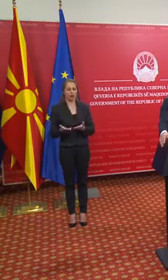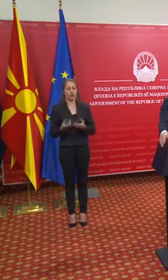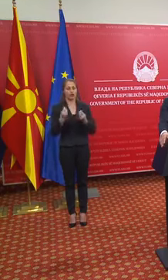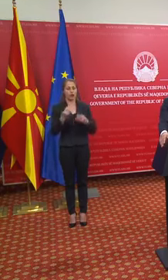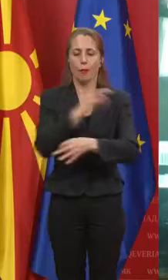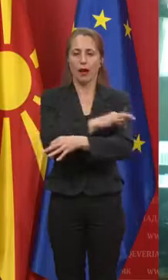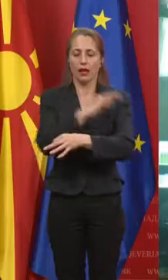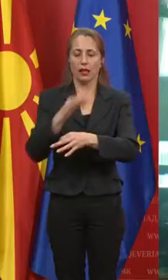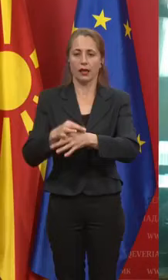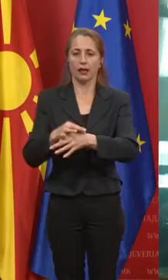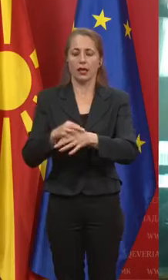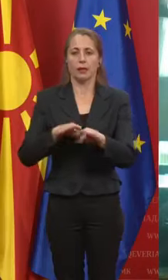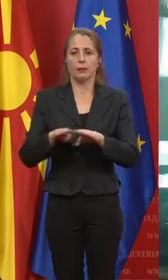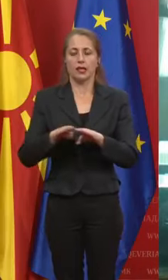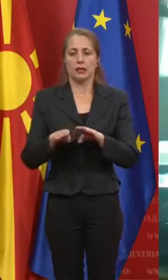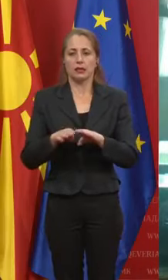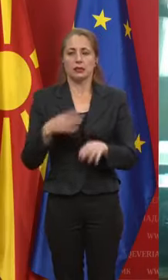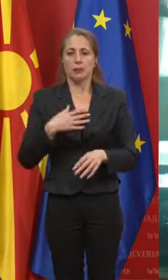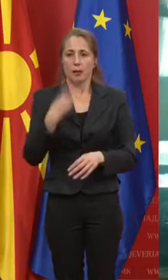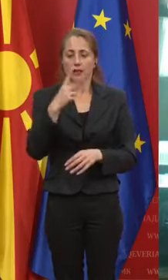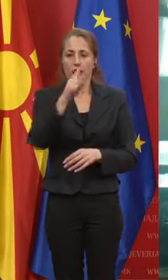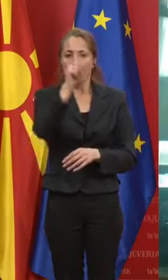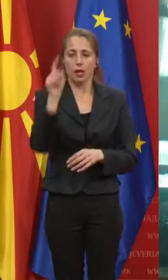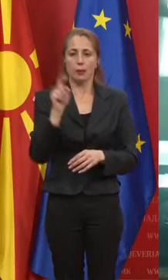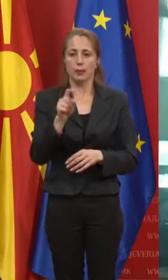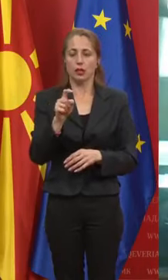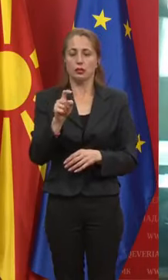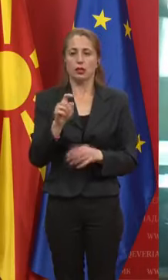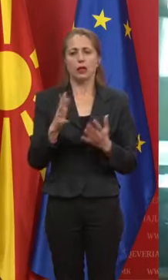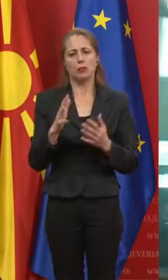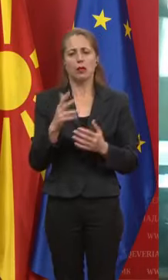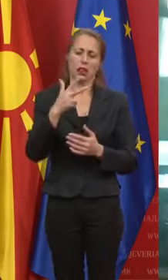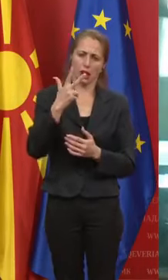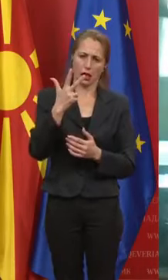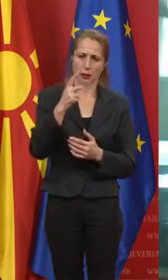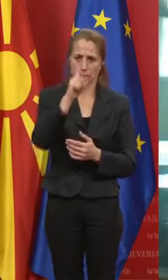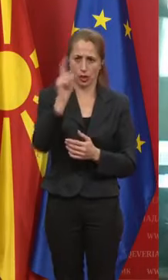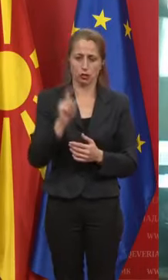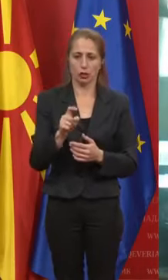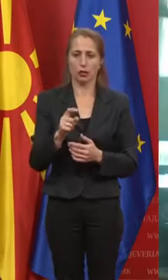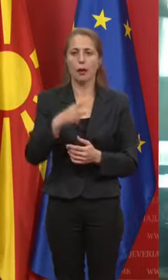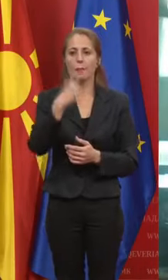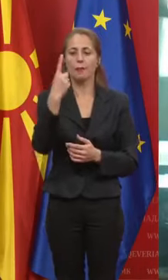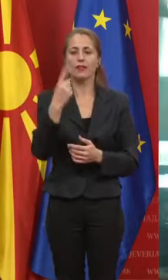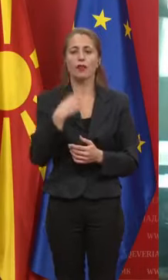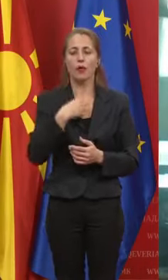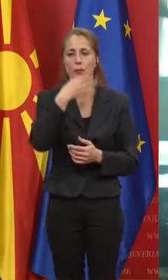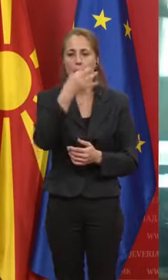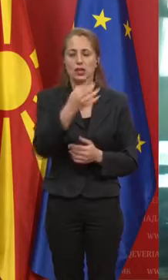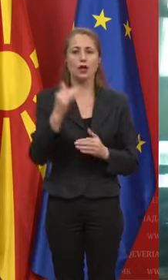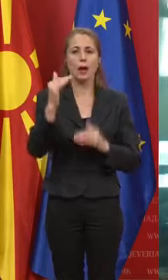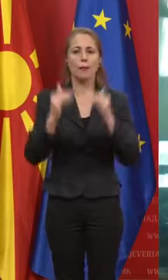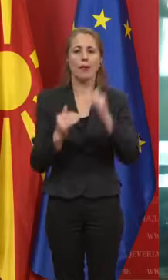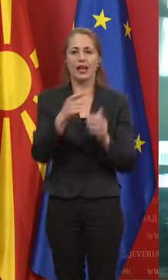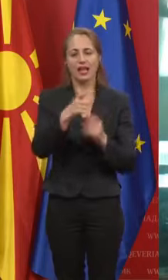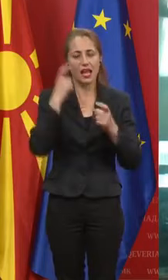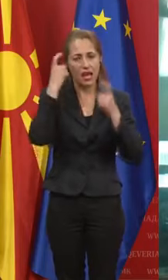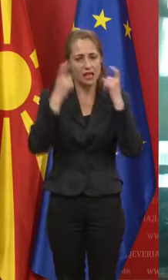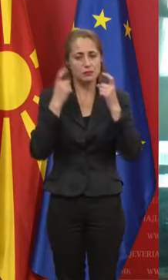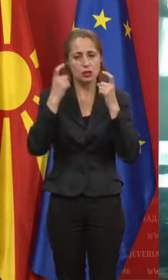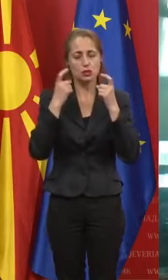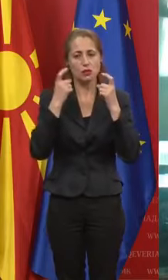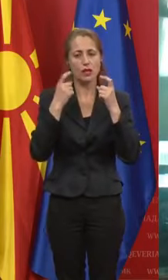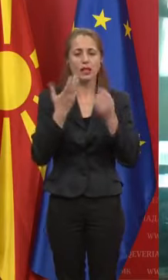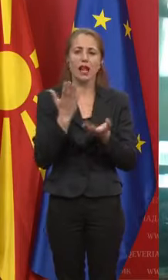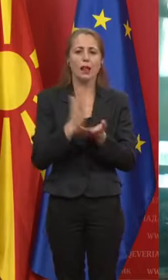Добар ден. Министре, имам две прашања, евентуално три. За прво да ве прашам за мерките кои размислувате, значи